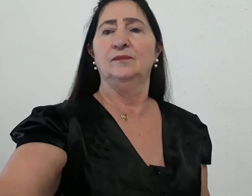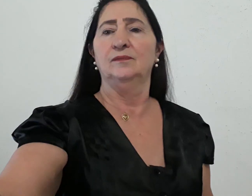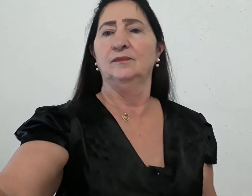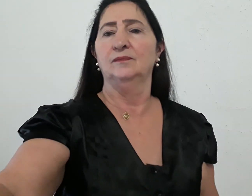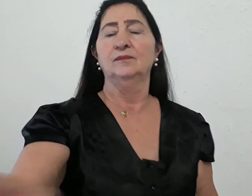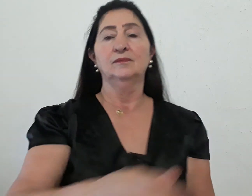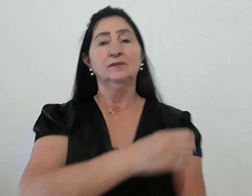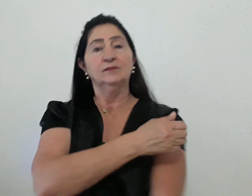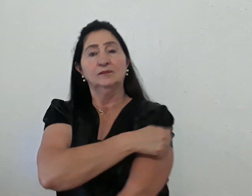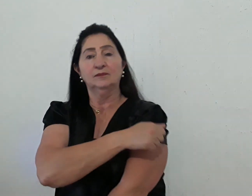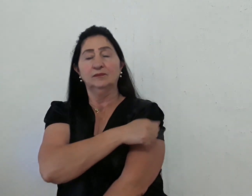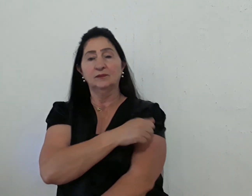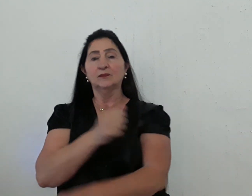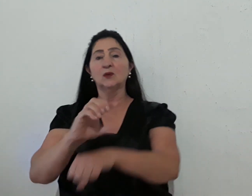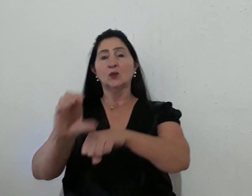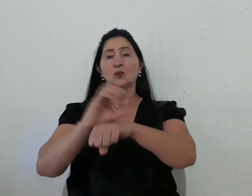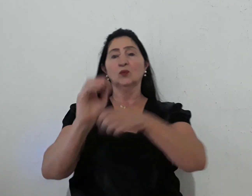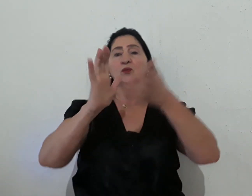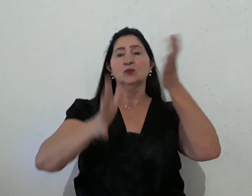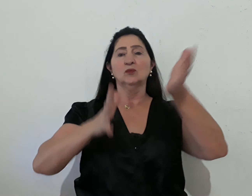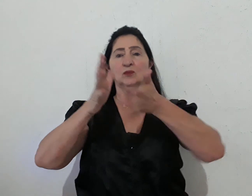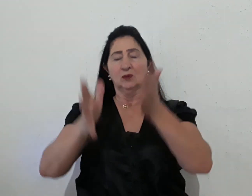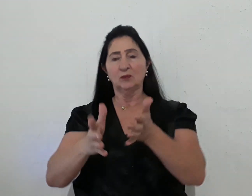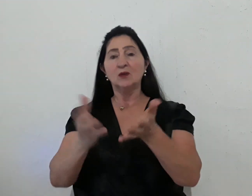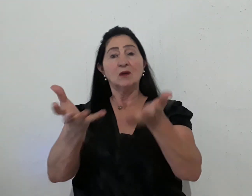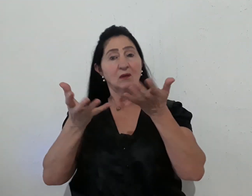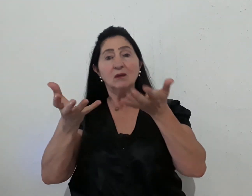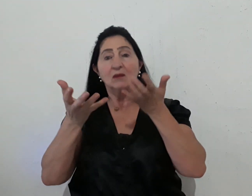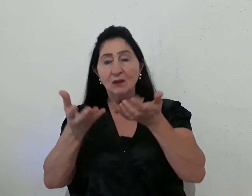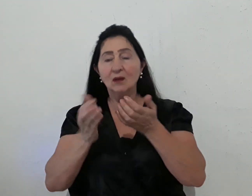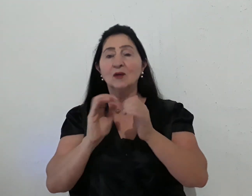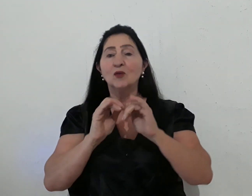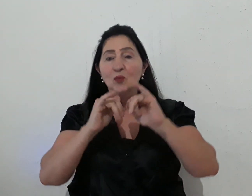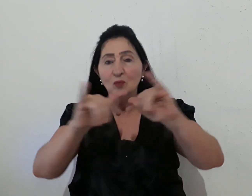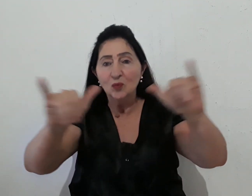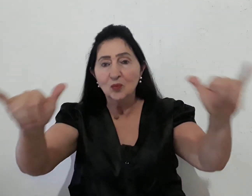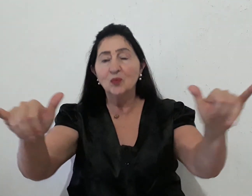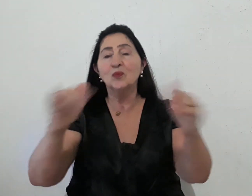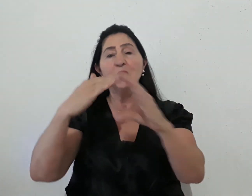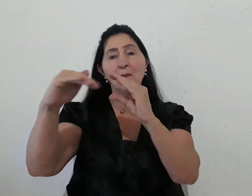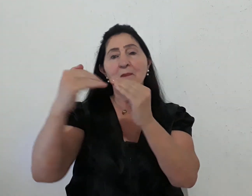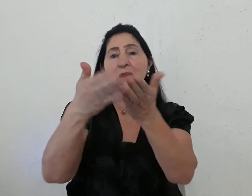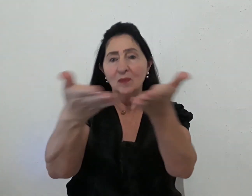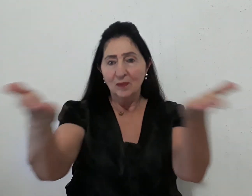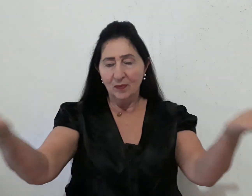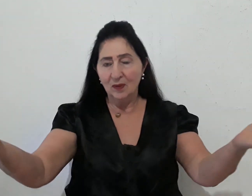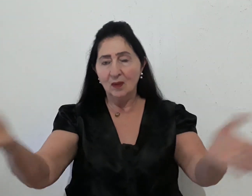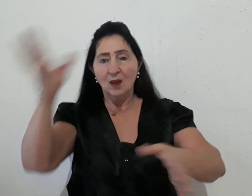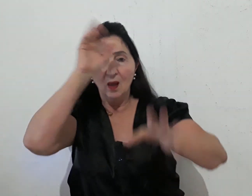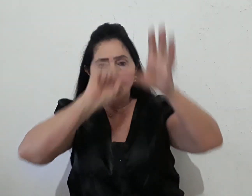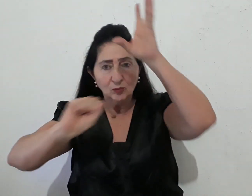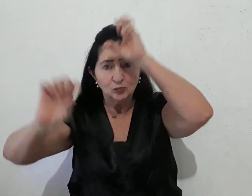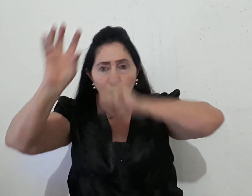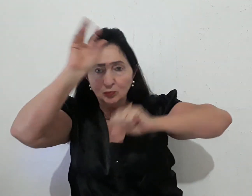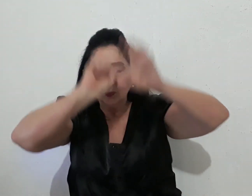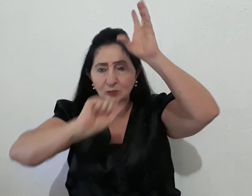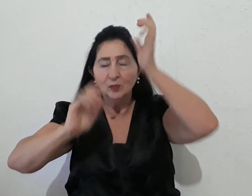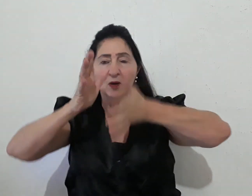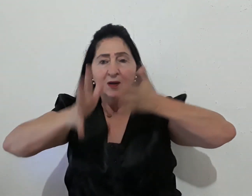Antes do curso de Libras, quero deixar uma mensagem para vocês. Aprender Libras é respirar a